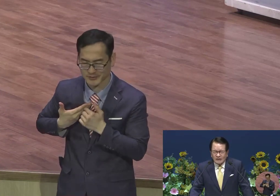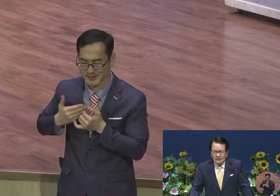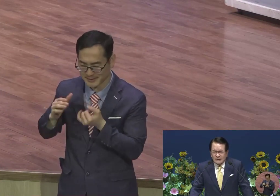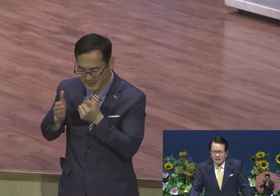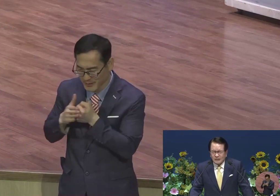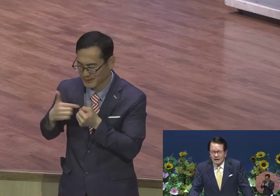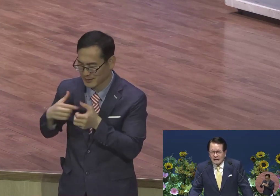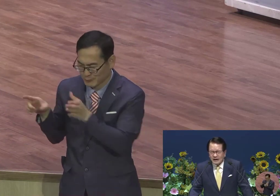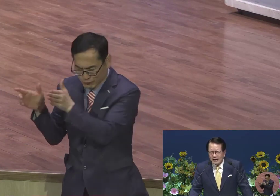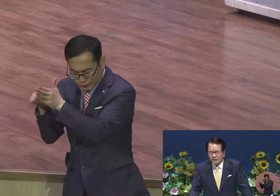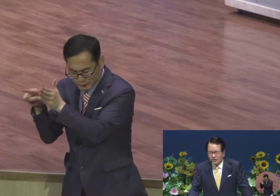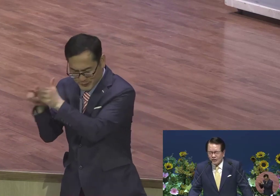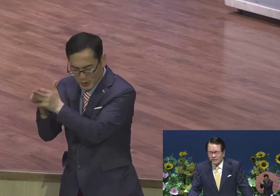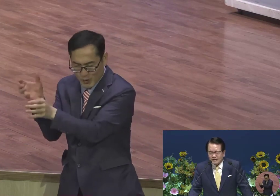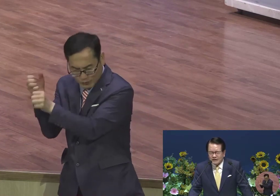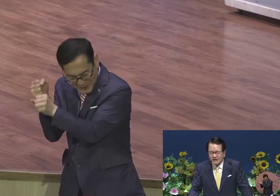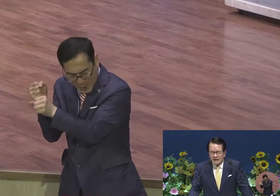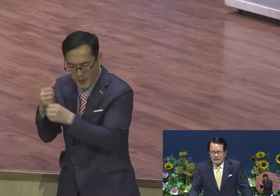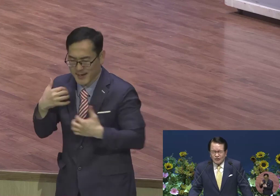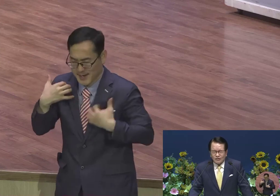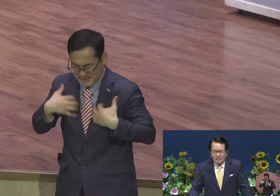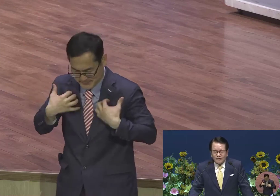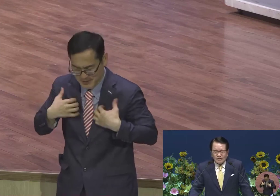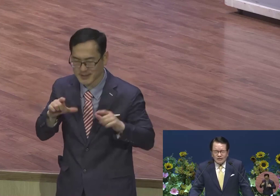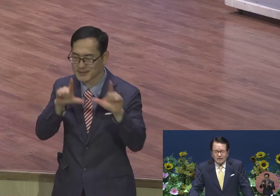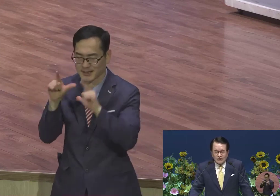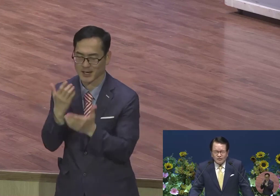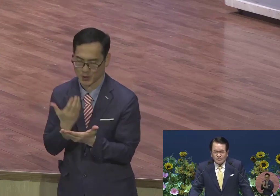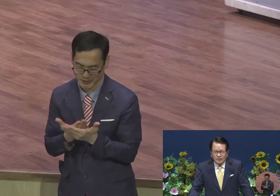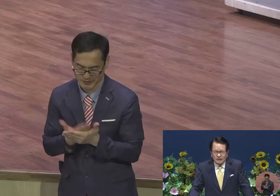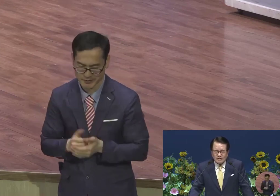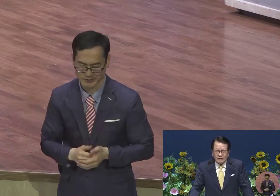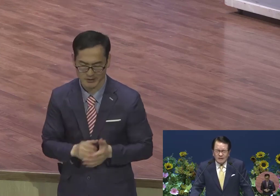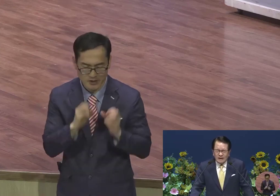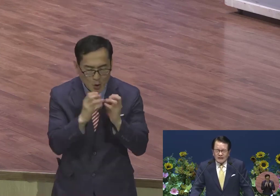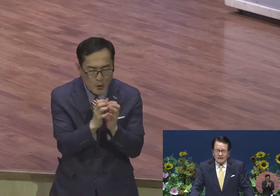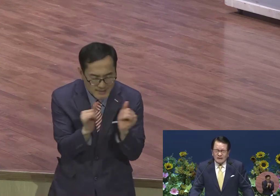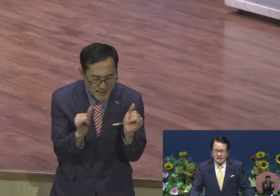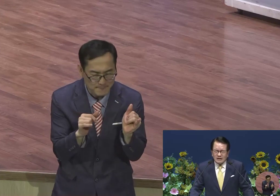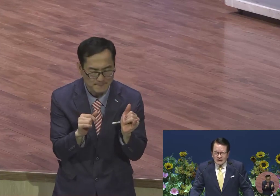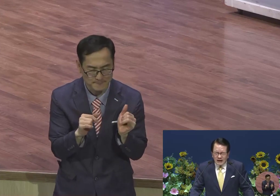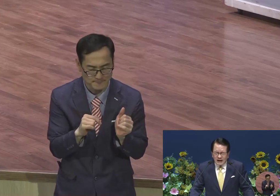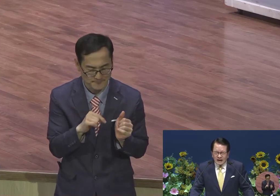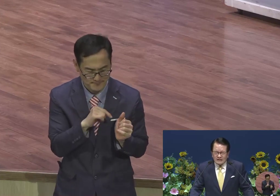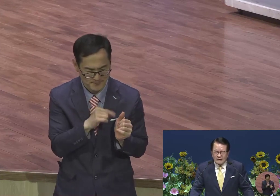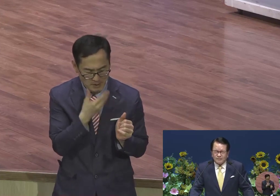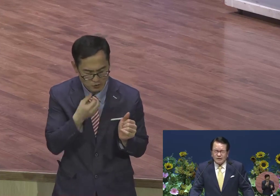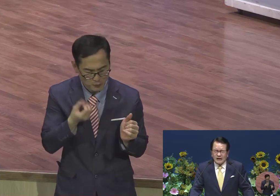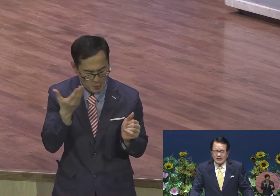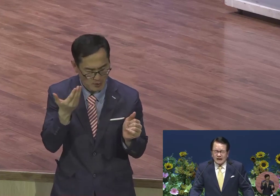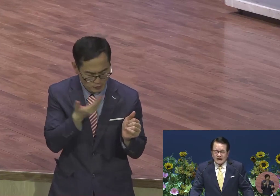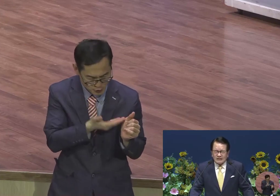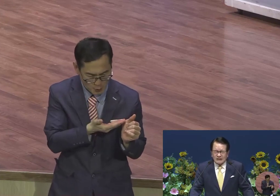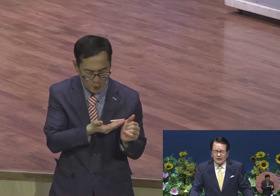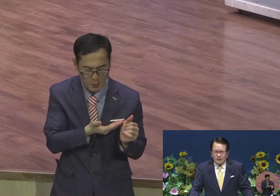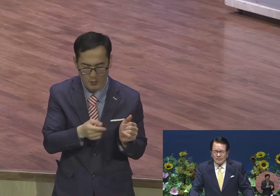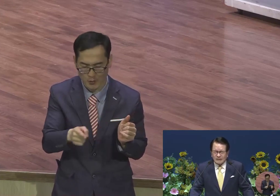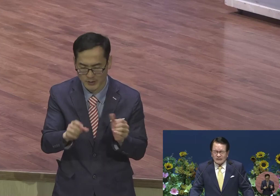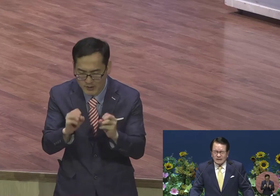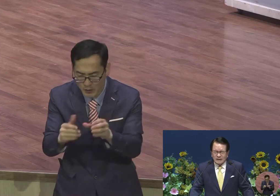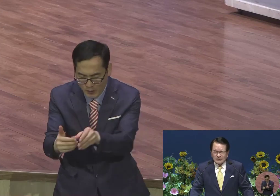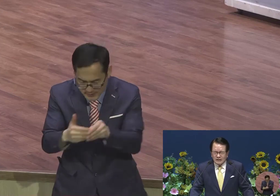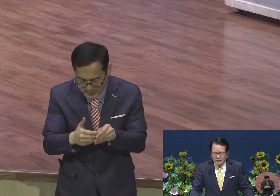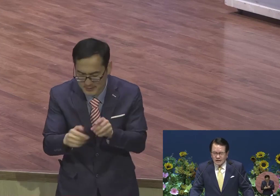즐거워하는 삶이 되게 하야 주소서 전두한 분들 주님 축복하시고 그들을 끝까지 뿌리 낼 때까지